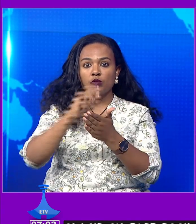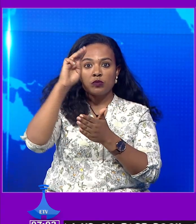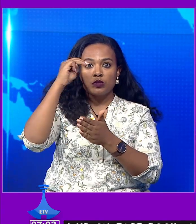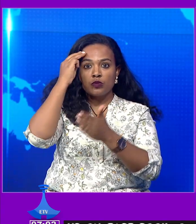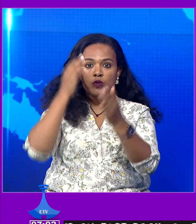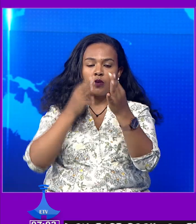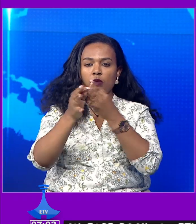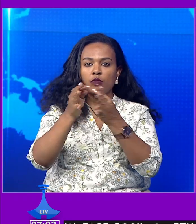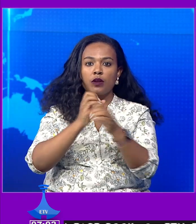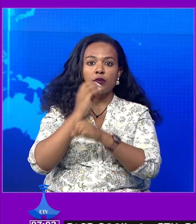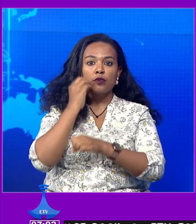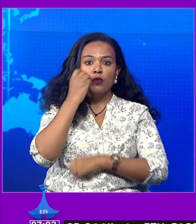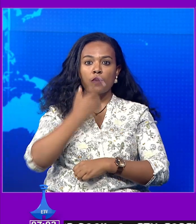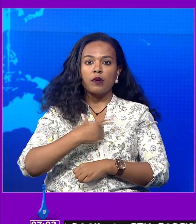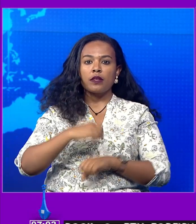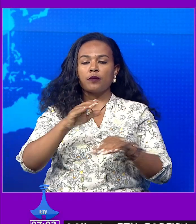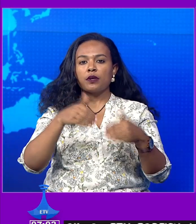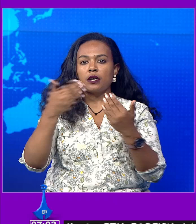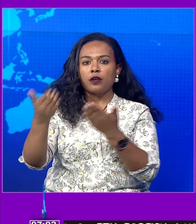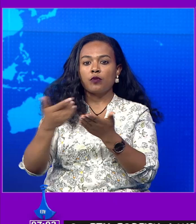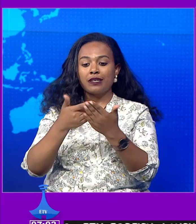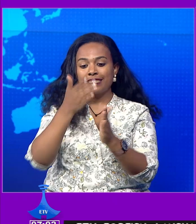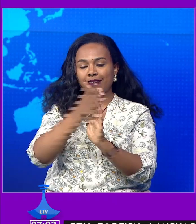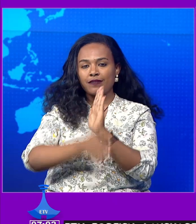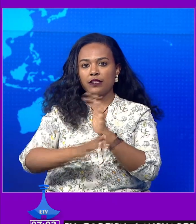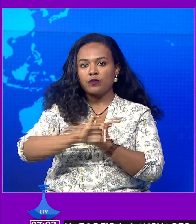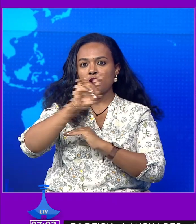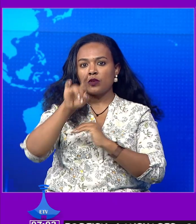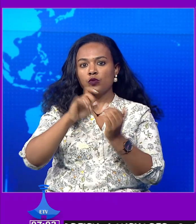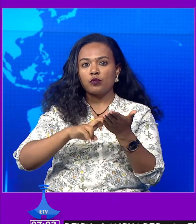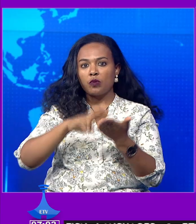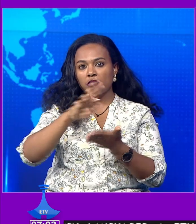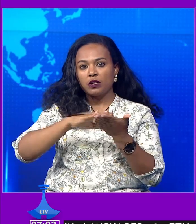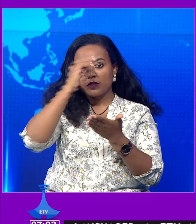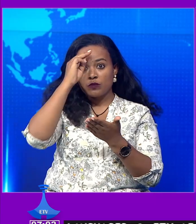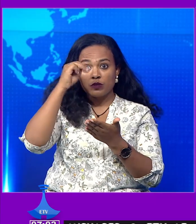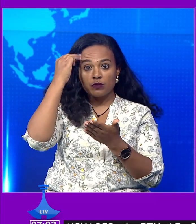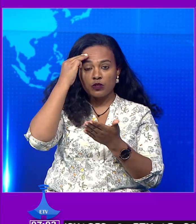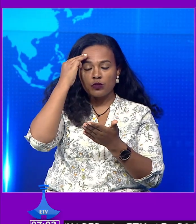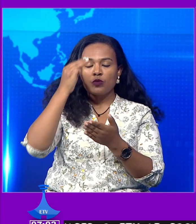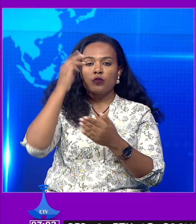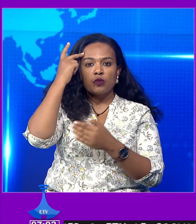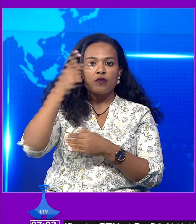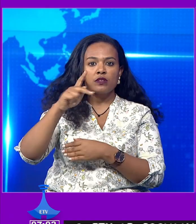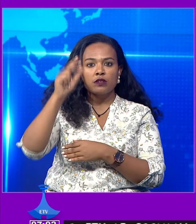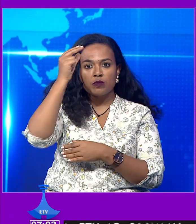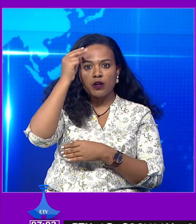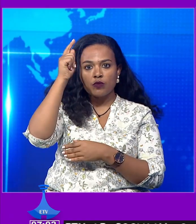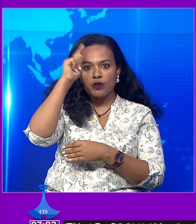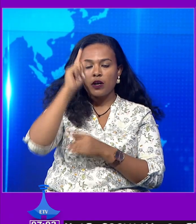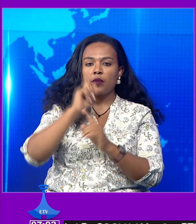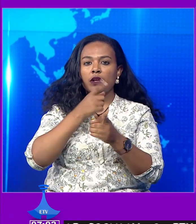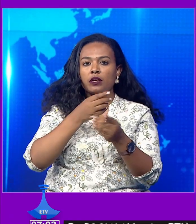አብራርተዋል። የምክር ቤቱ አባላትም በቀረበው የ9 ወራት እቅድ አፈጻጸም ላይ ጥያቄዎችን በማንሳት የትምህርት ሚኒስትሩ ፕሮፌሰር ብርሃኑ ነጋ ምላሽ